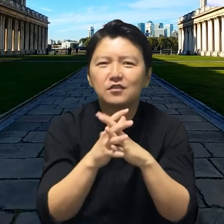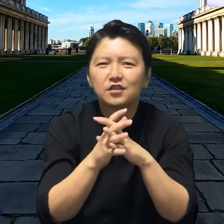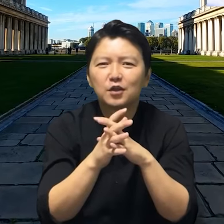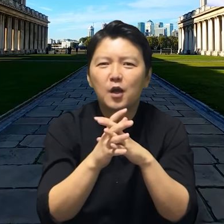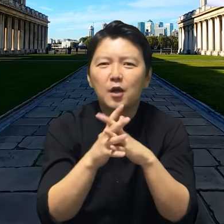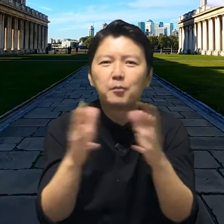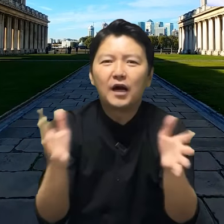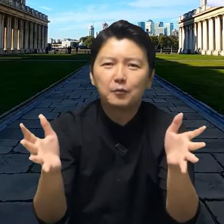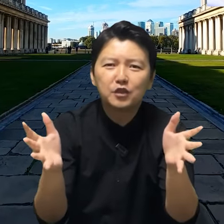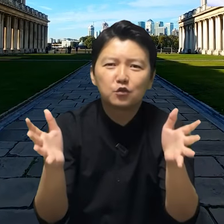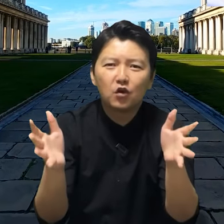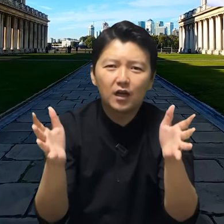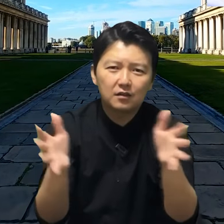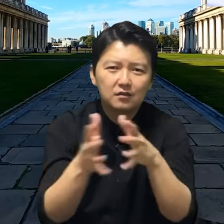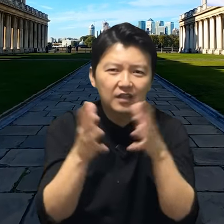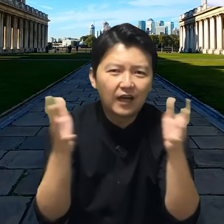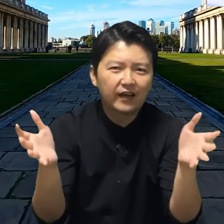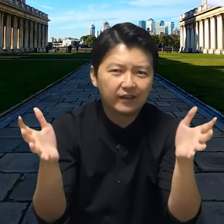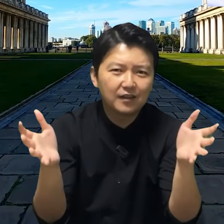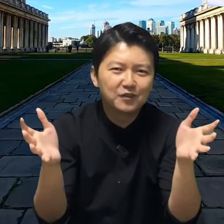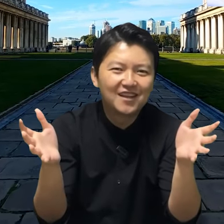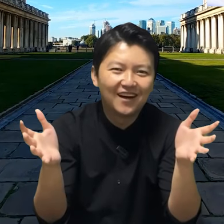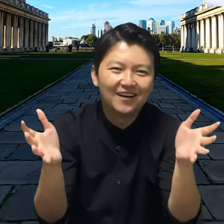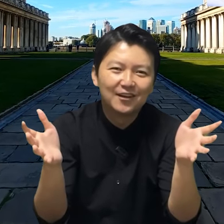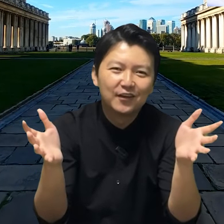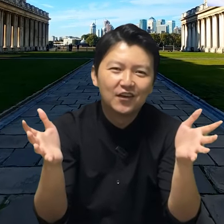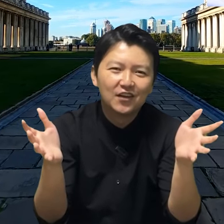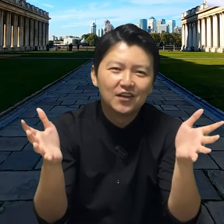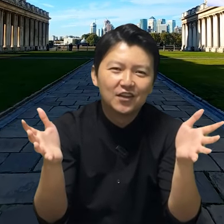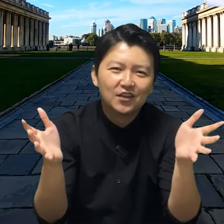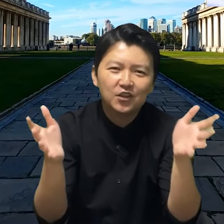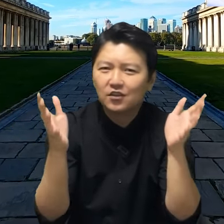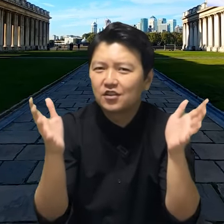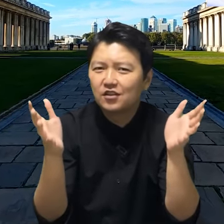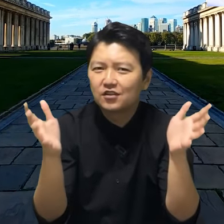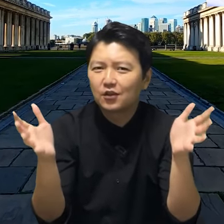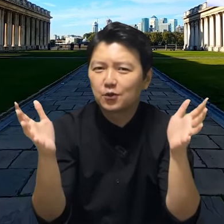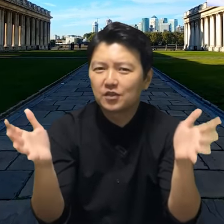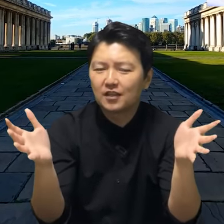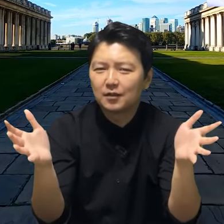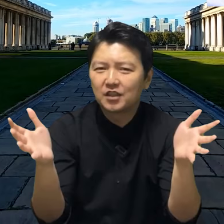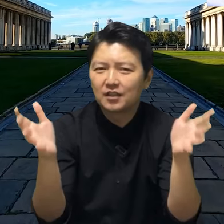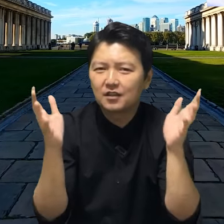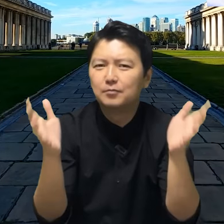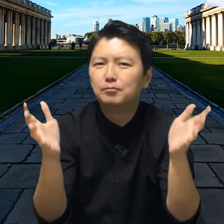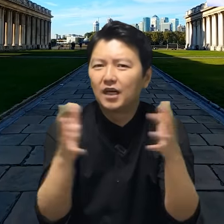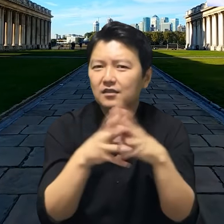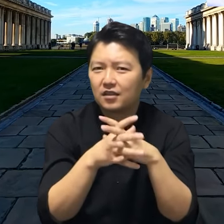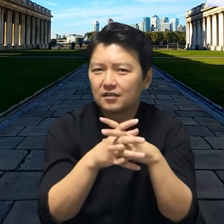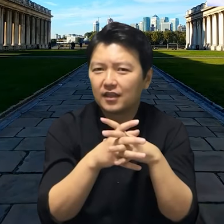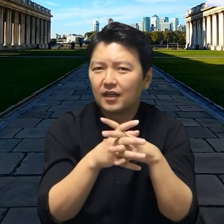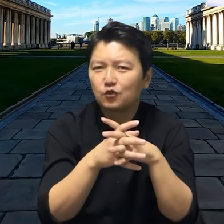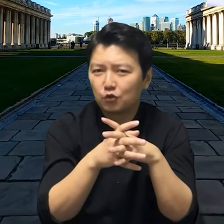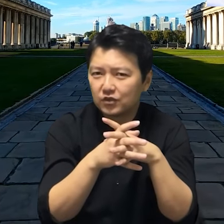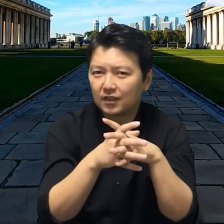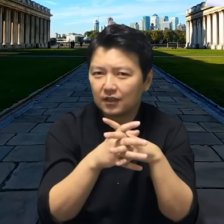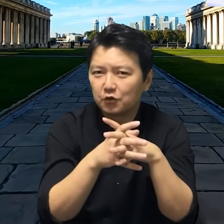났는지 밤에는 또 할 건 다 했답니다. 이어 지린성에 도착하자마자 금방 첫째가 출산하게